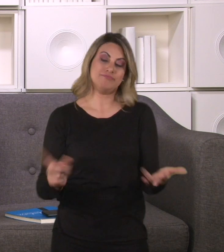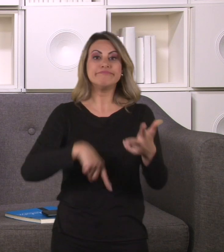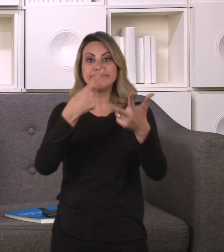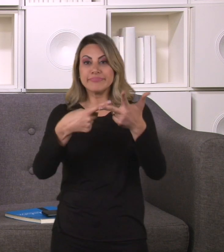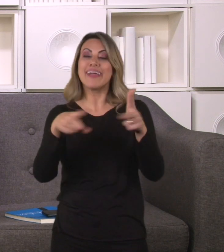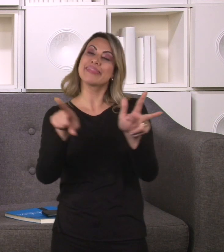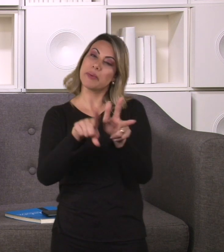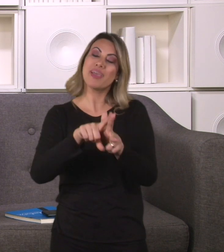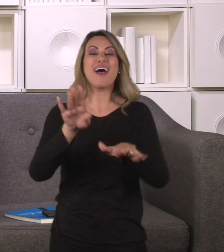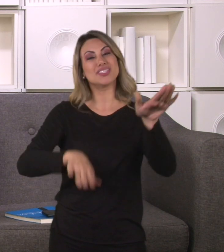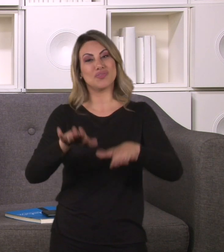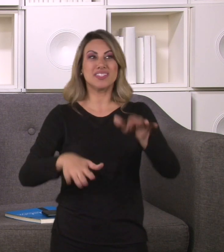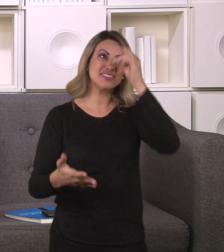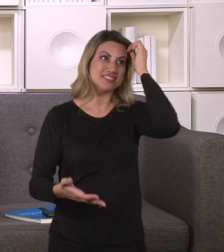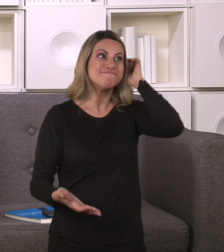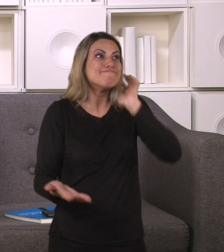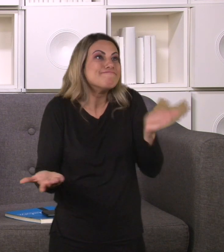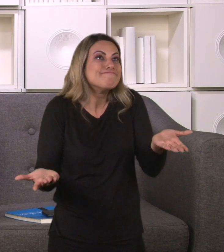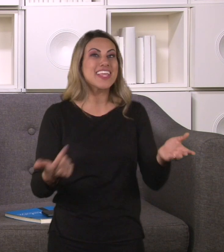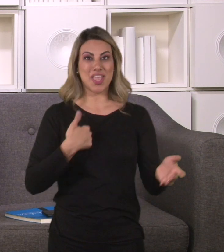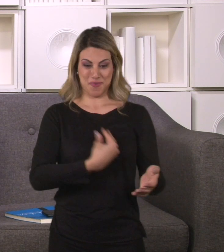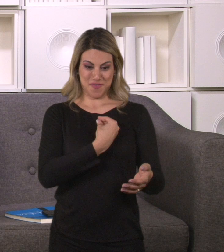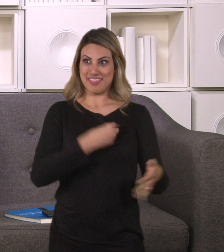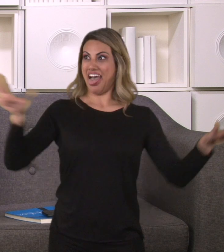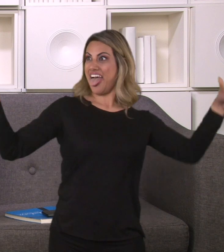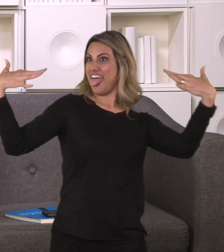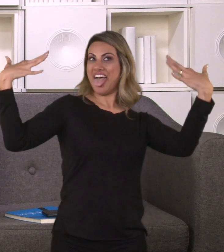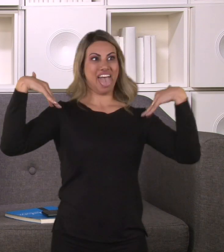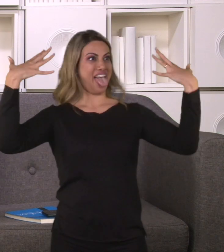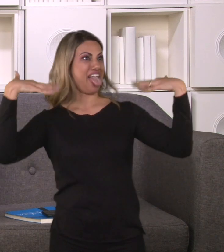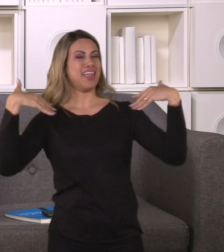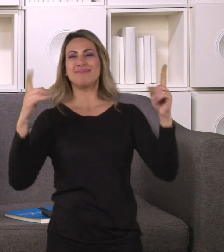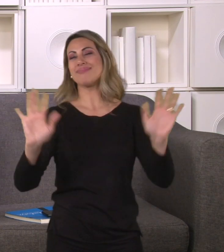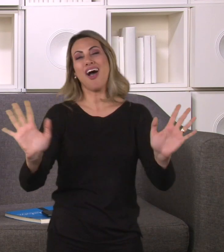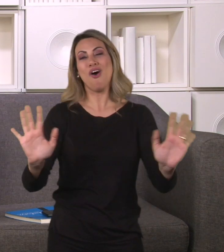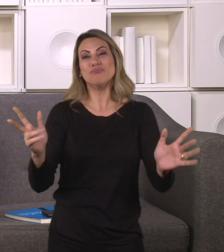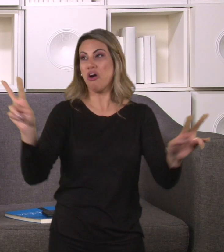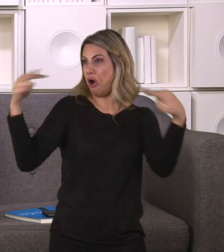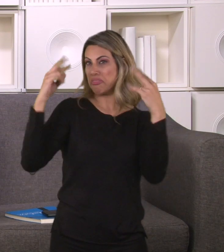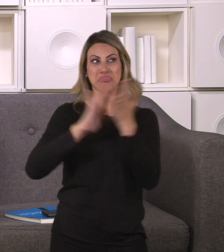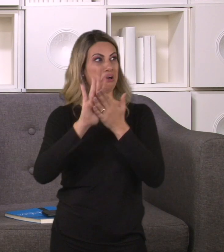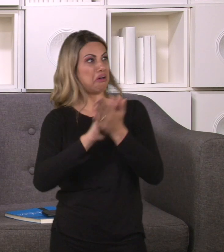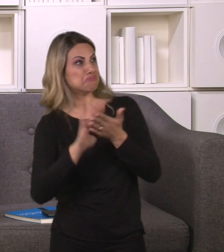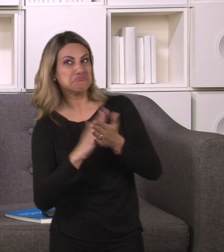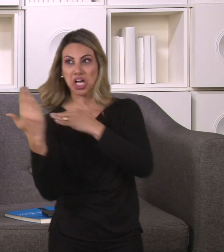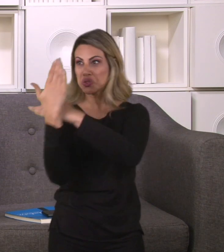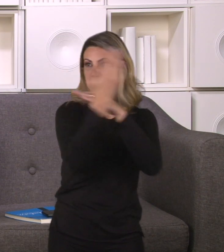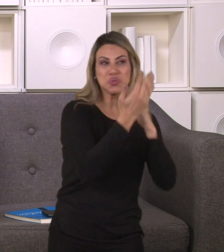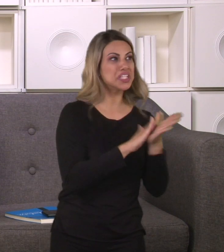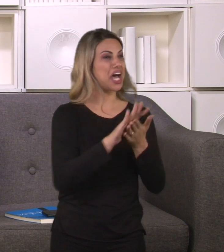lida com o fato de que o universo não está muito interessado em fazer a